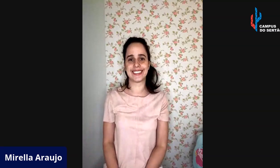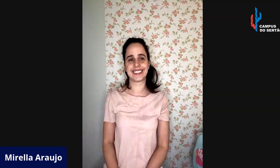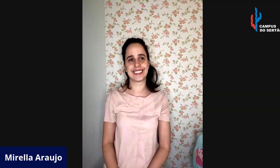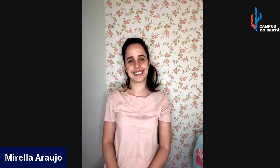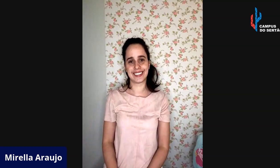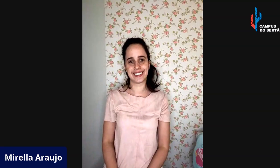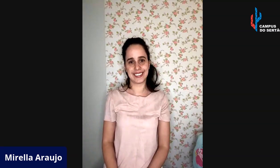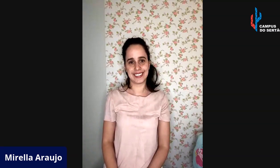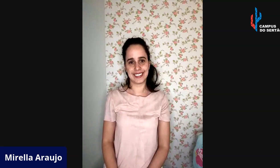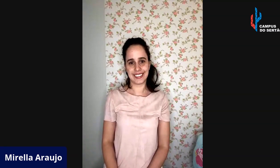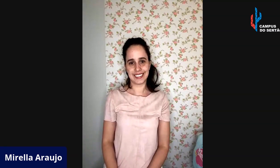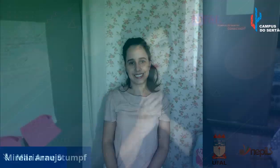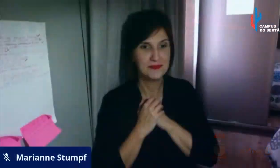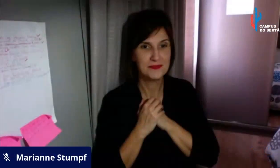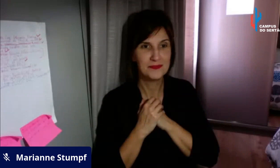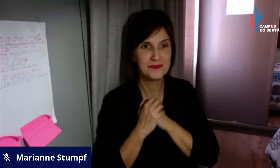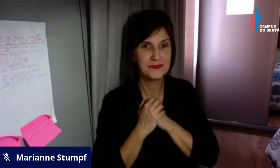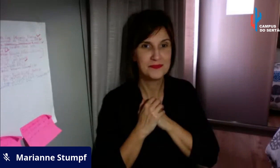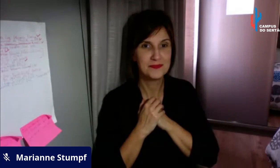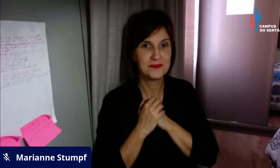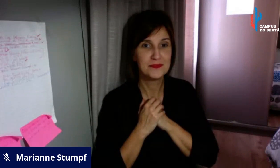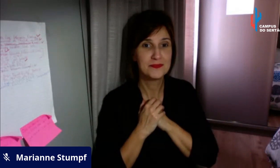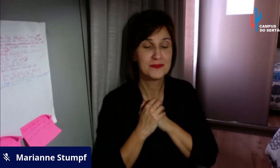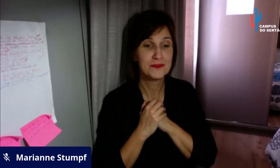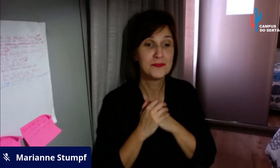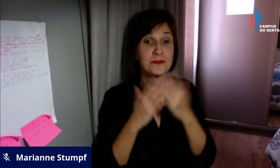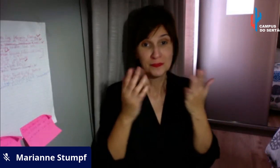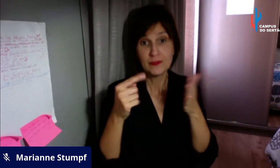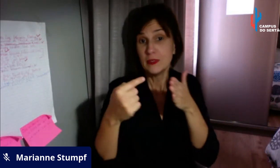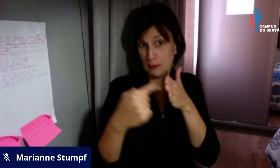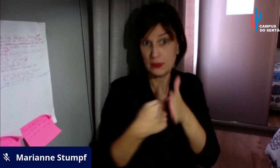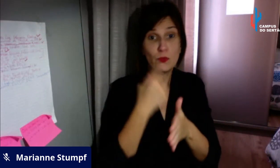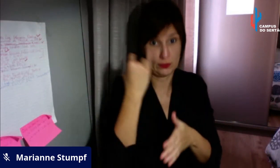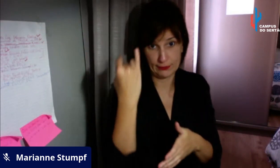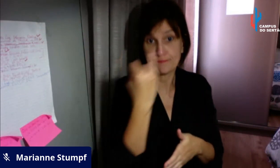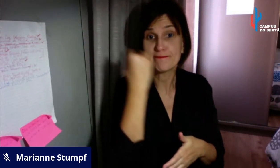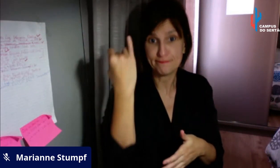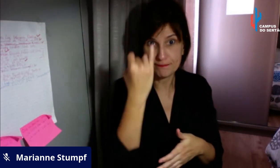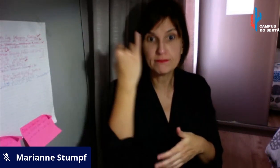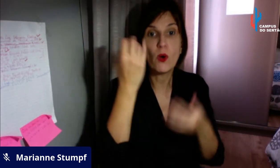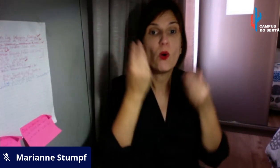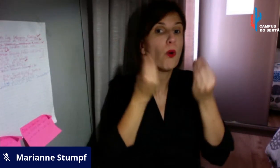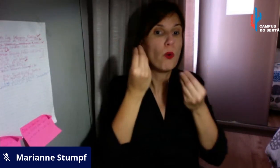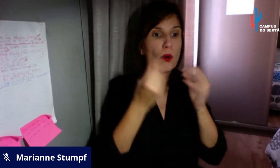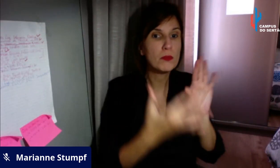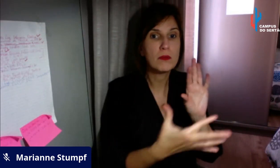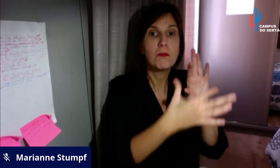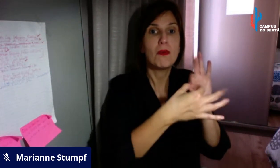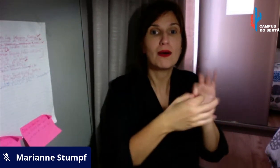diferentes, de disciplinas diferentes, como é que a gente poderia pensar nisso? Enfim, é uma reflexão.